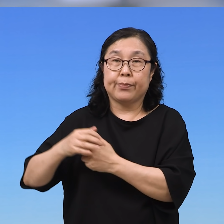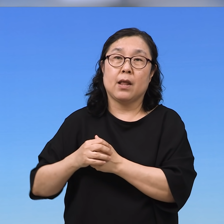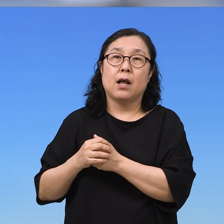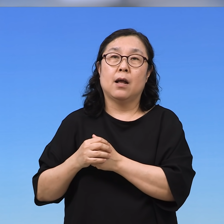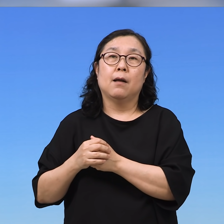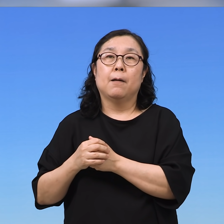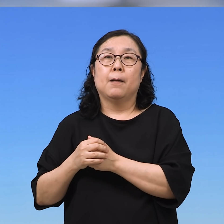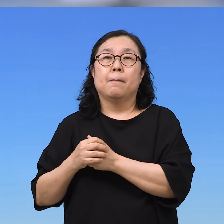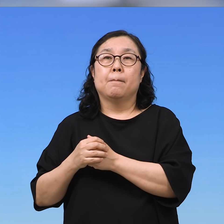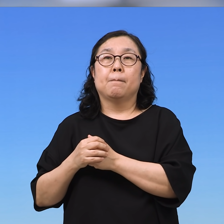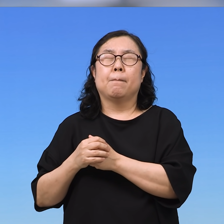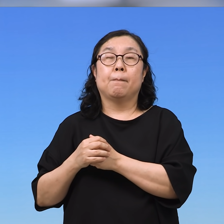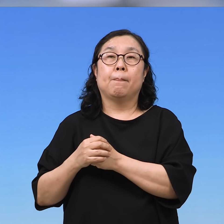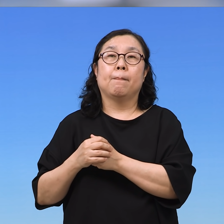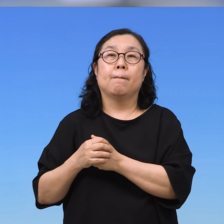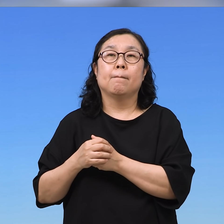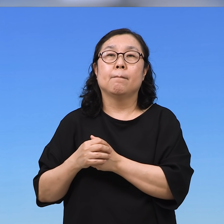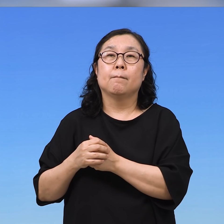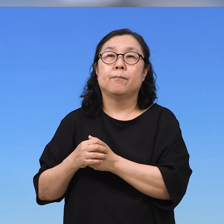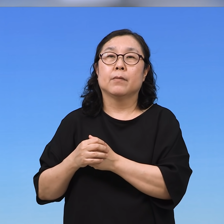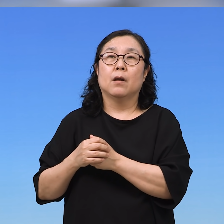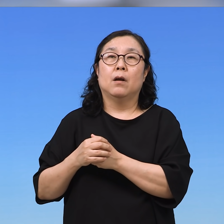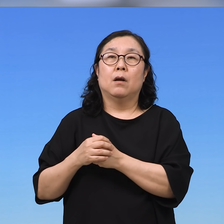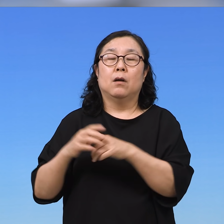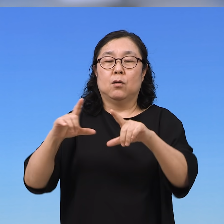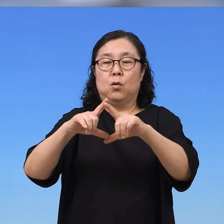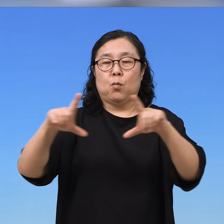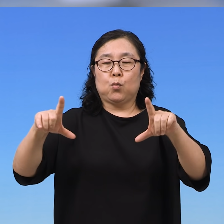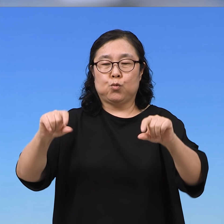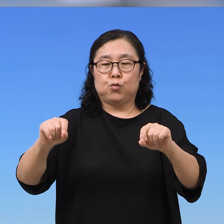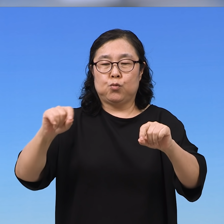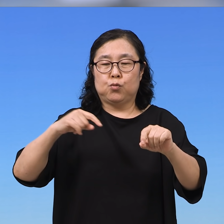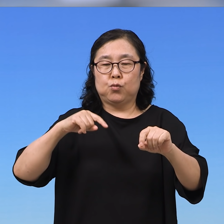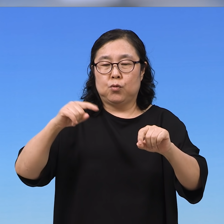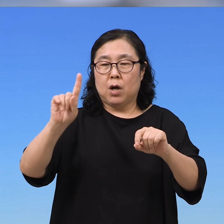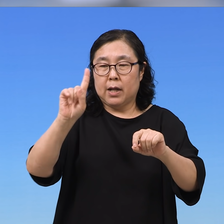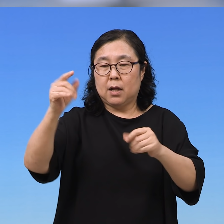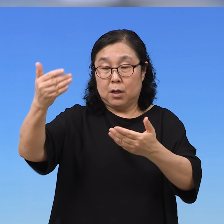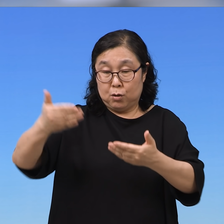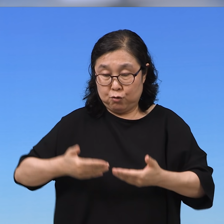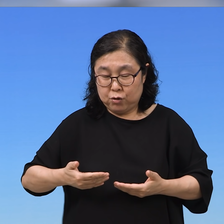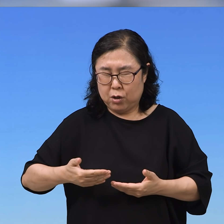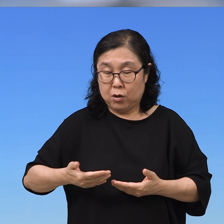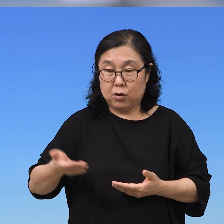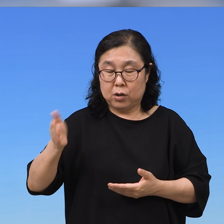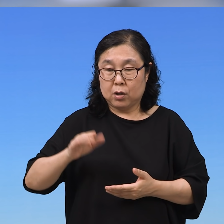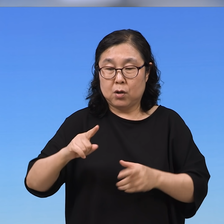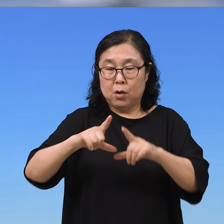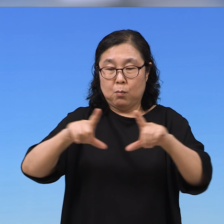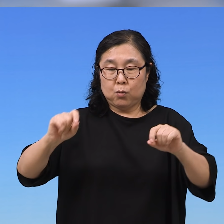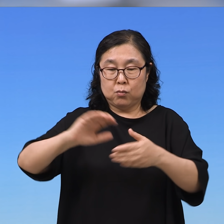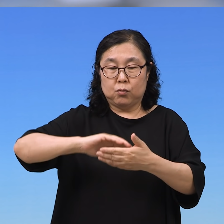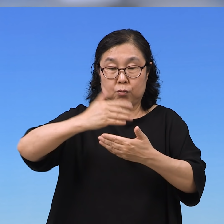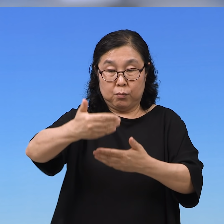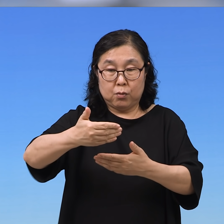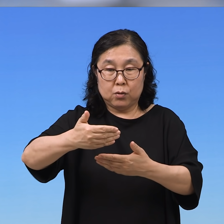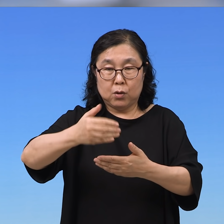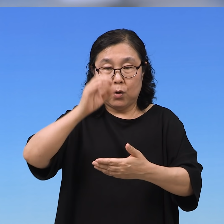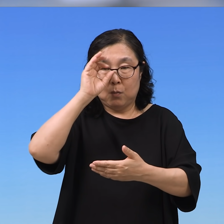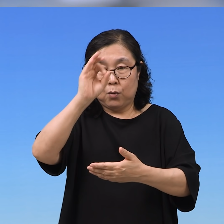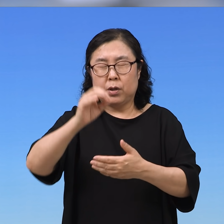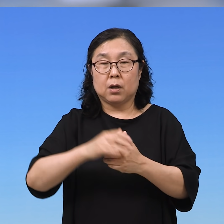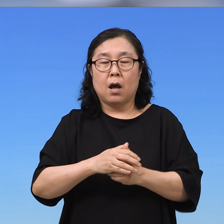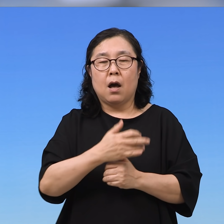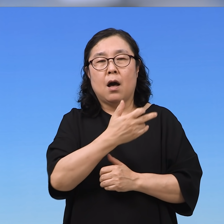자녀한테 넘겨주면 안 된다 그러면서 이제 얘기를 하고 봉투 하나를 주고 가셨는데요, 가시고 그